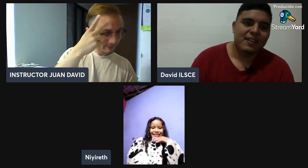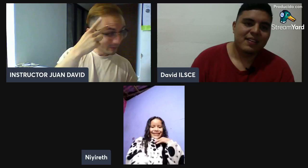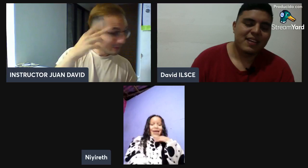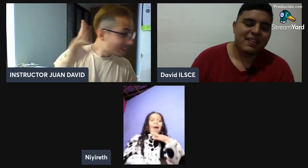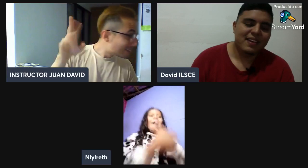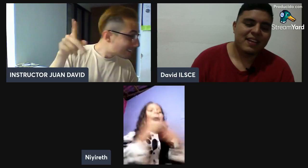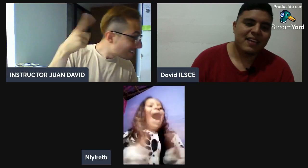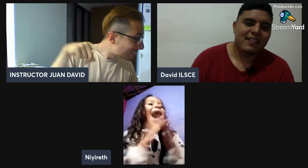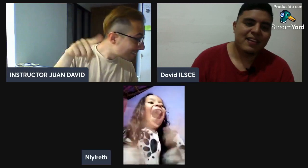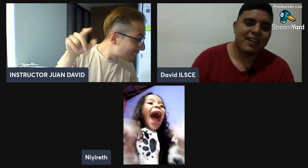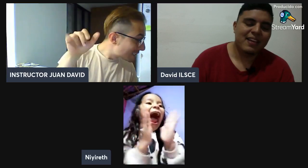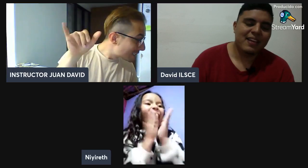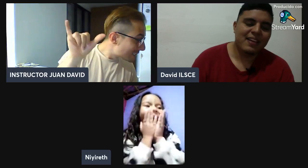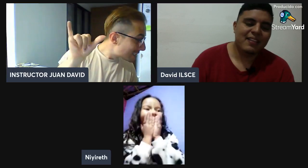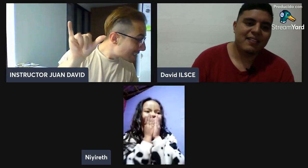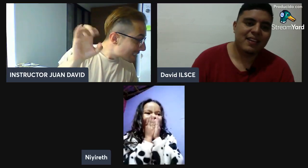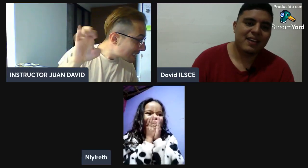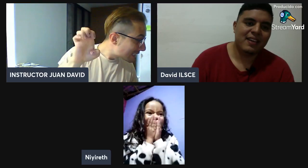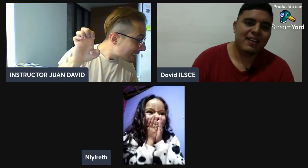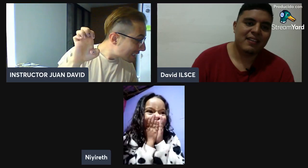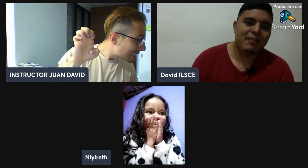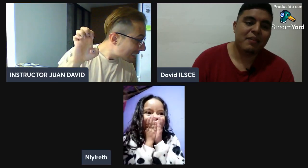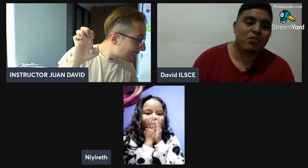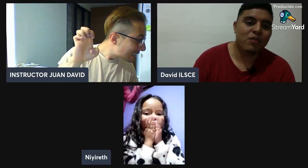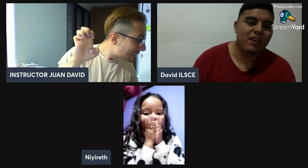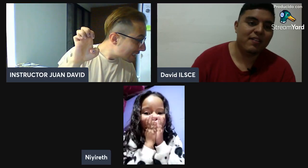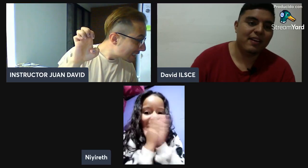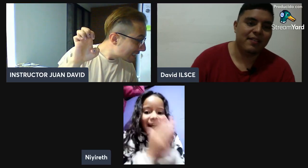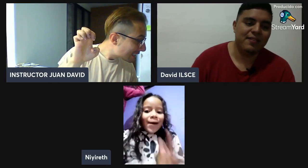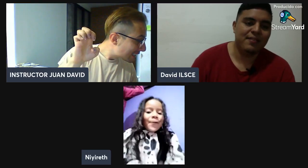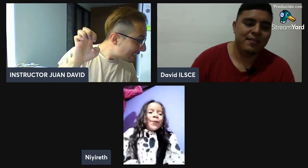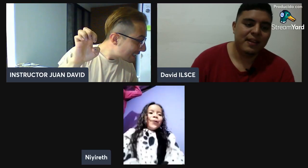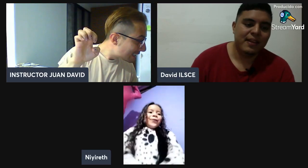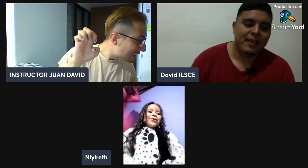Sí, esta es masculino el ave, ¿no?